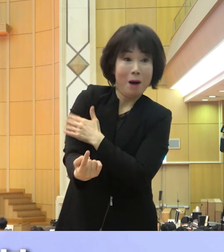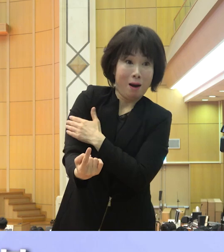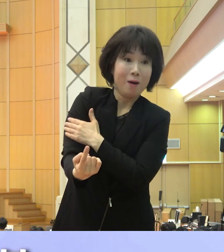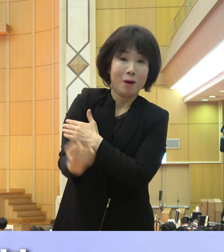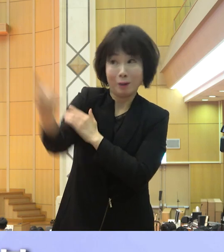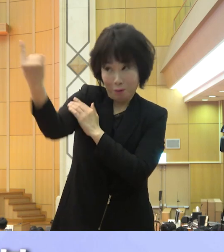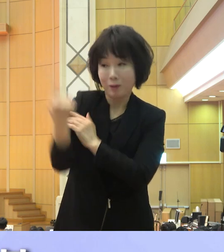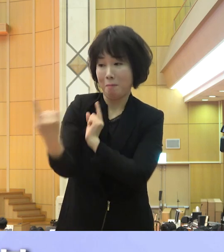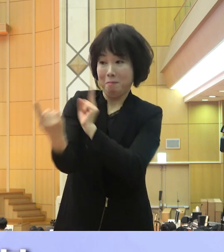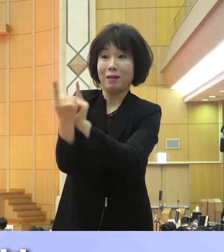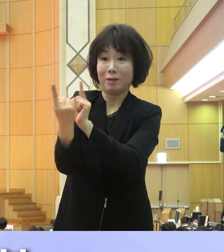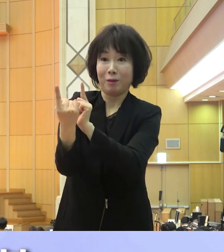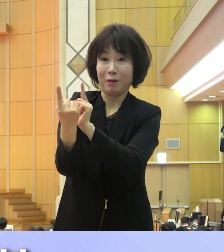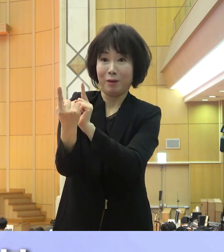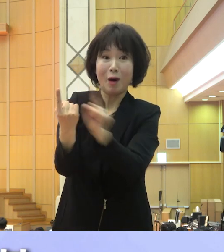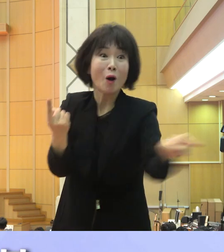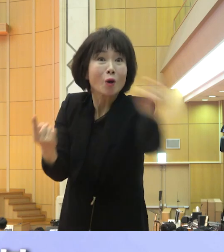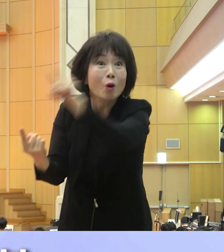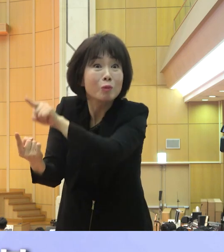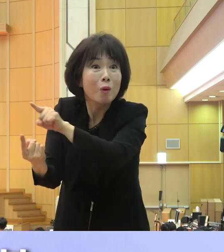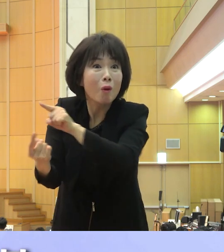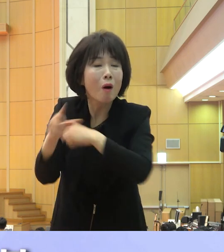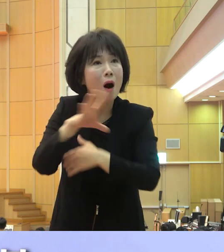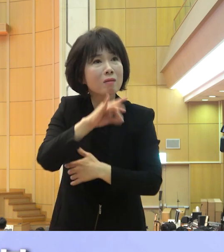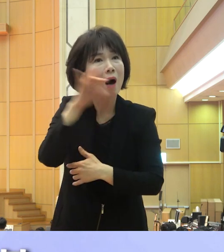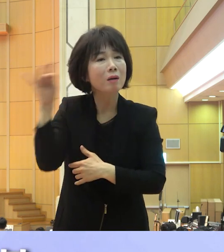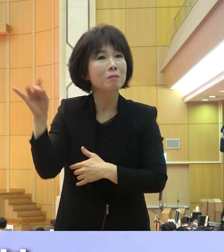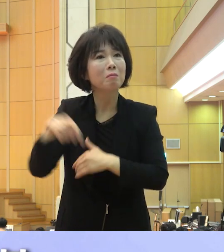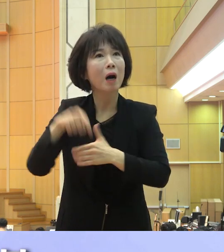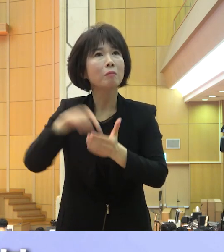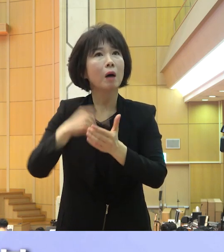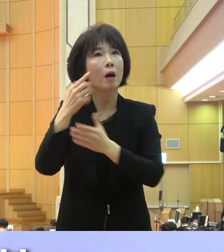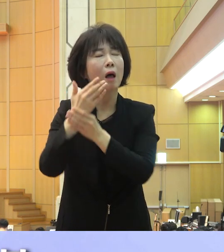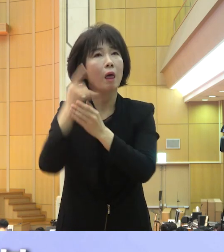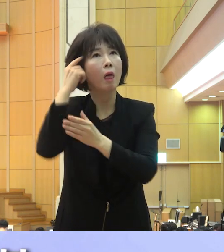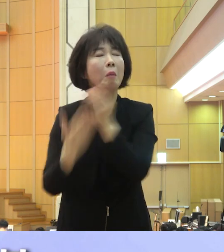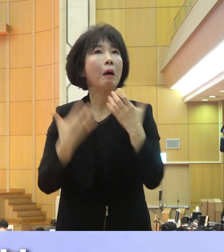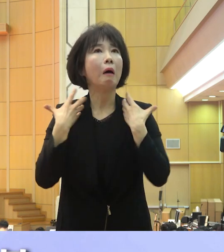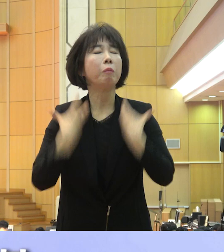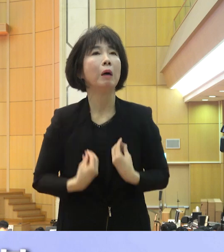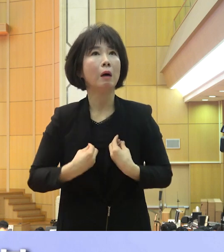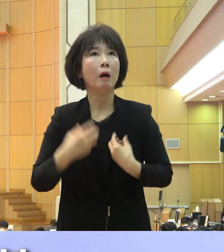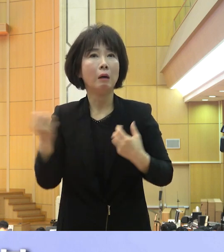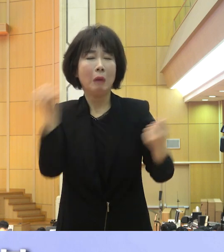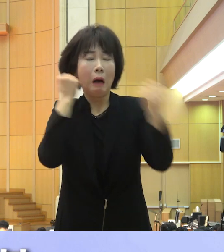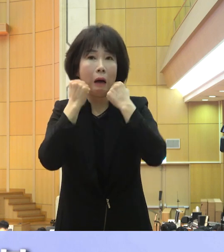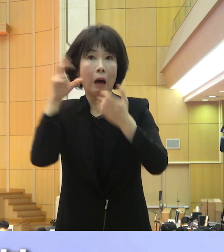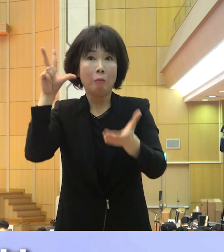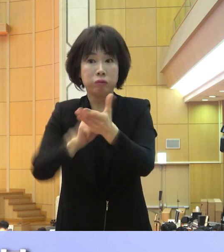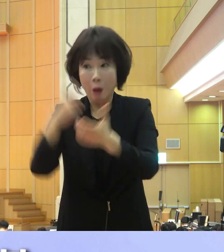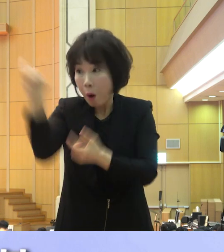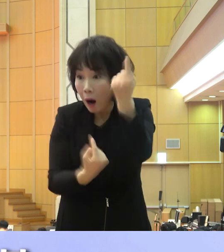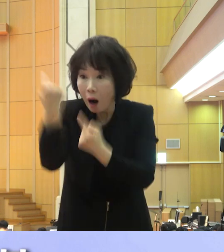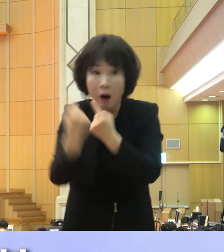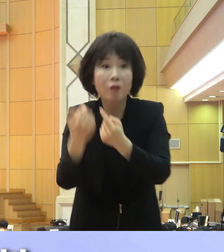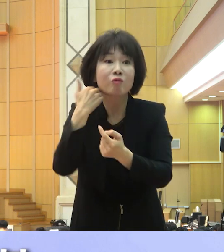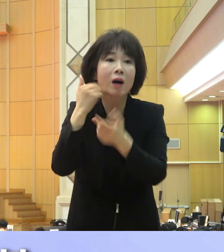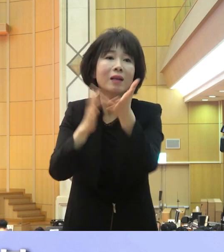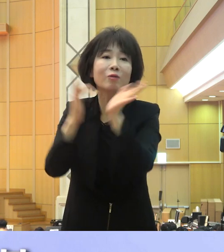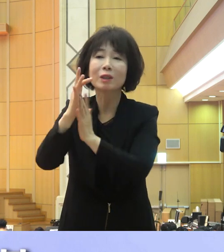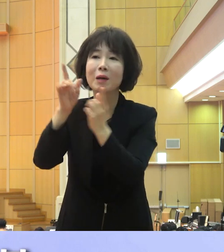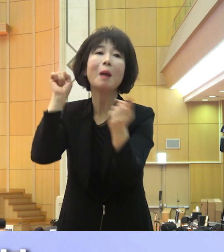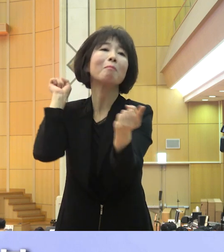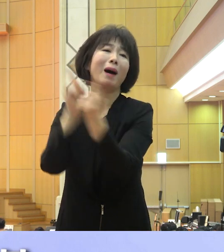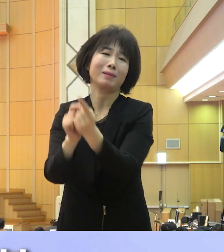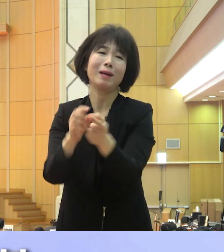이처럼 여러분도 때로 낙심할 수밖에 없고 어려운 문제 당할 때 주님이 찾아오신다는 거